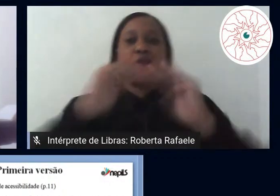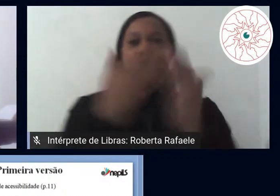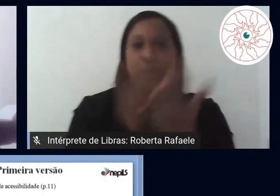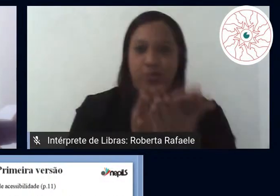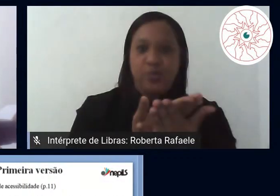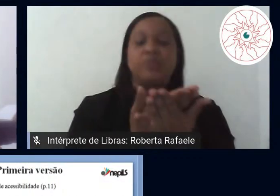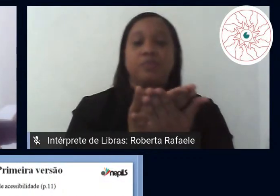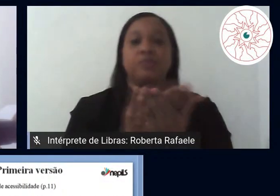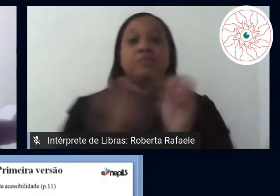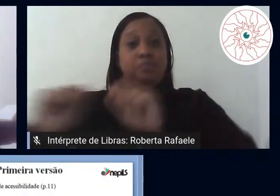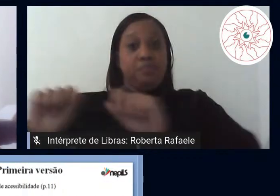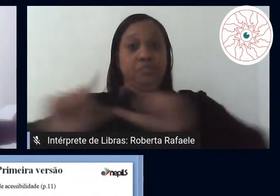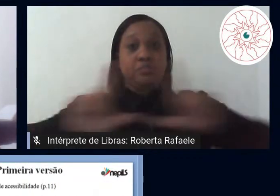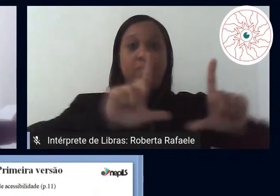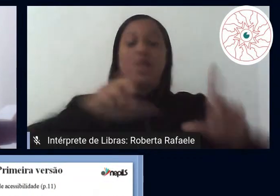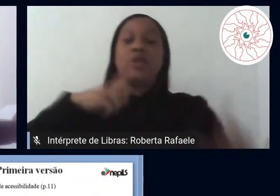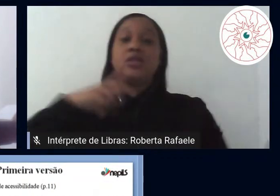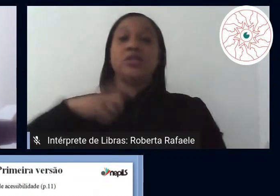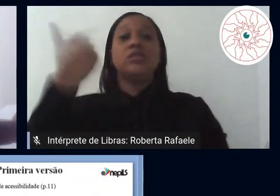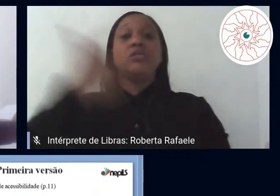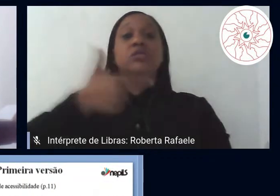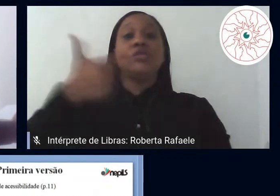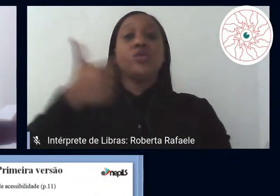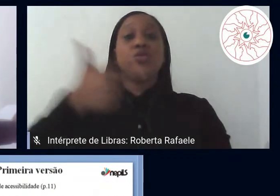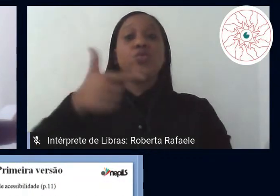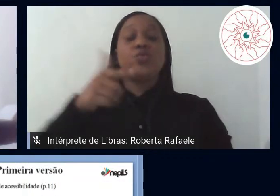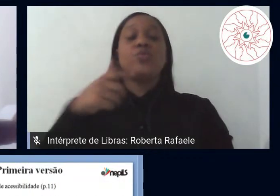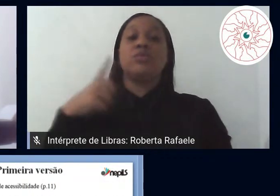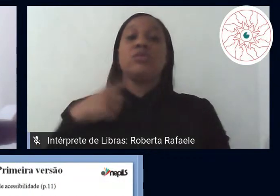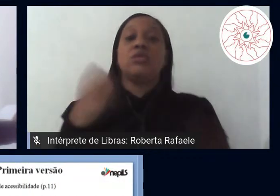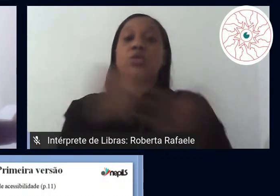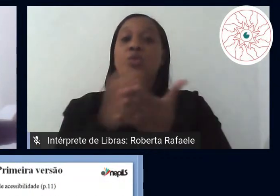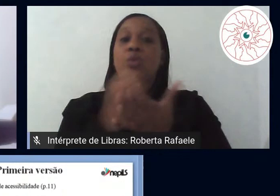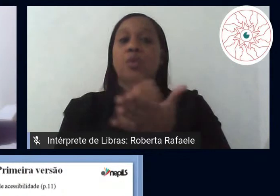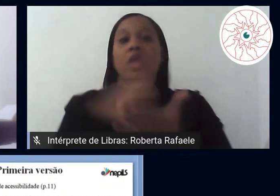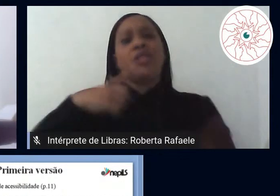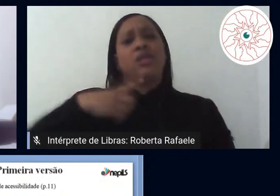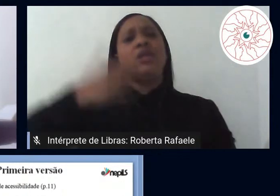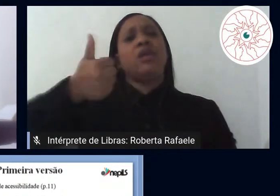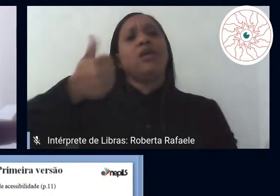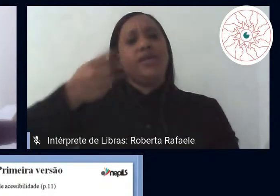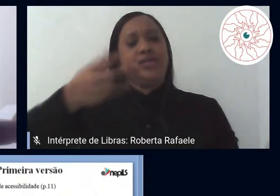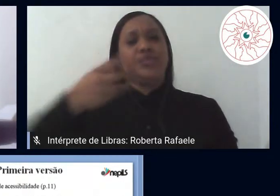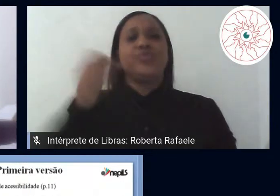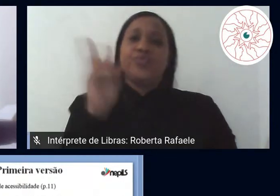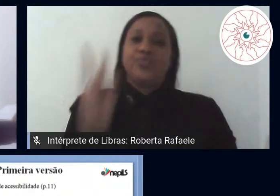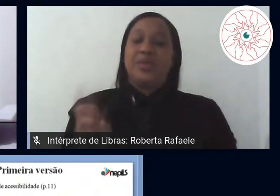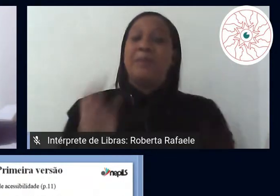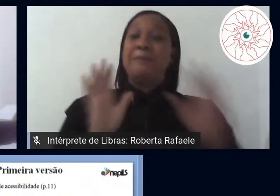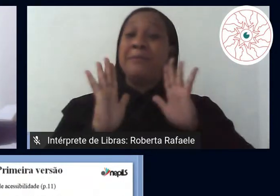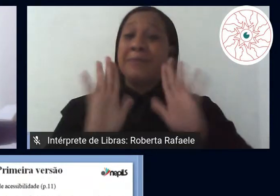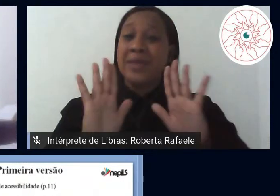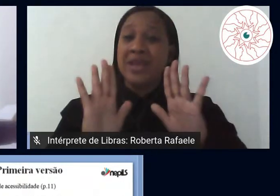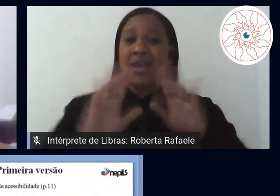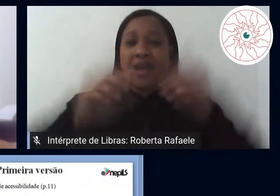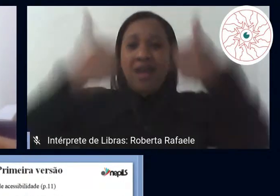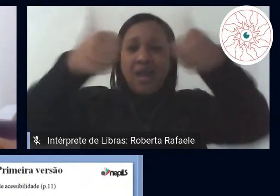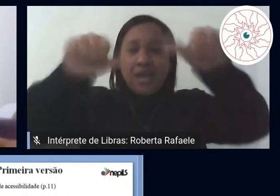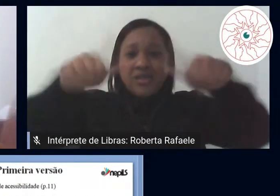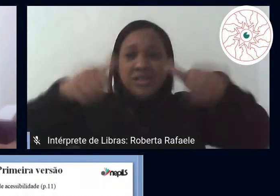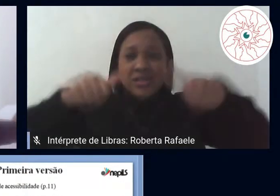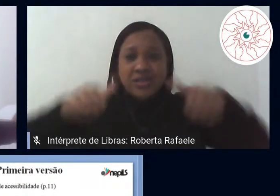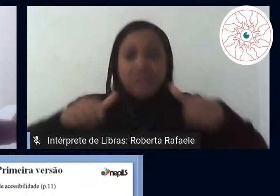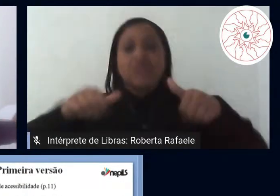slide, a gente tem a segunda versão. São 14 vezes, mas infelizmente analisando cada uma, é